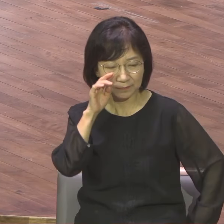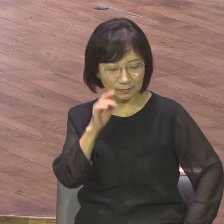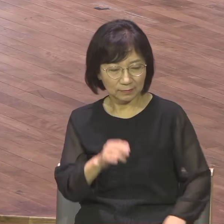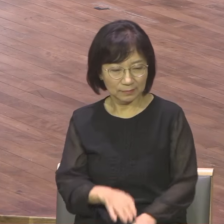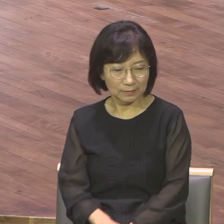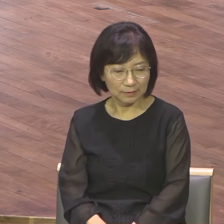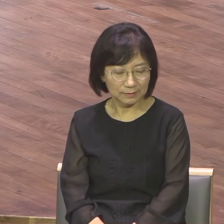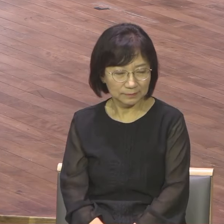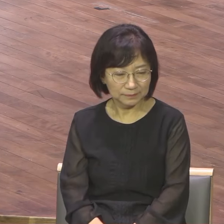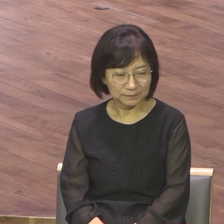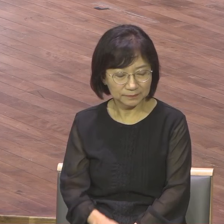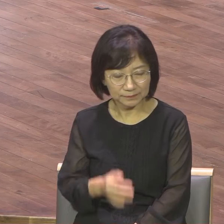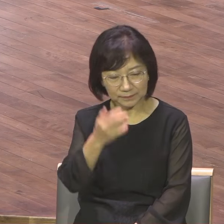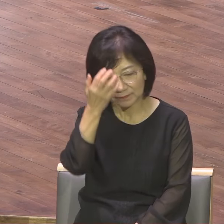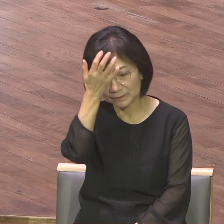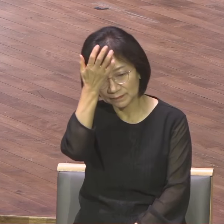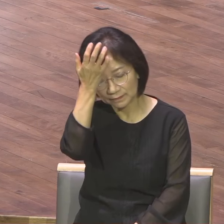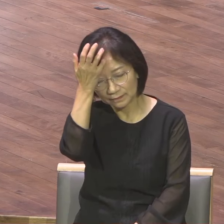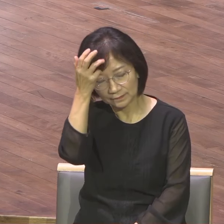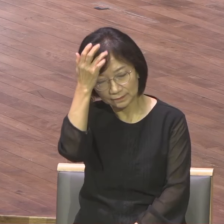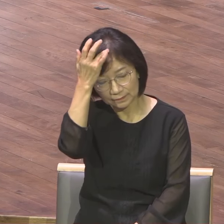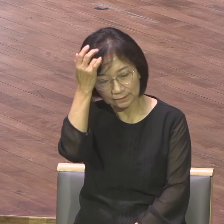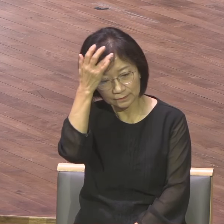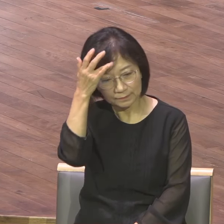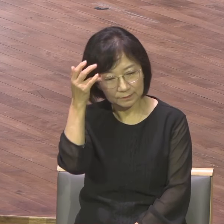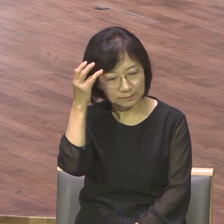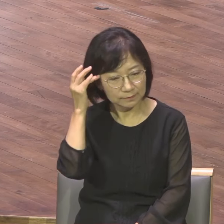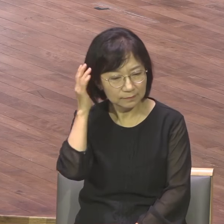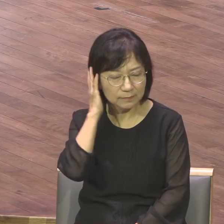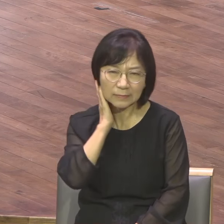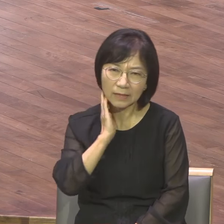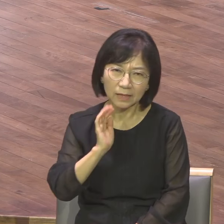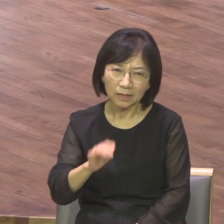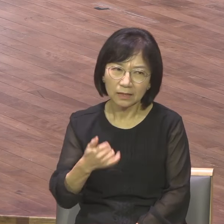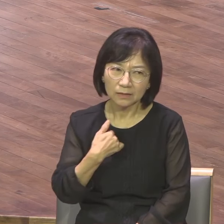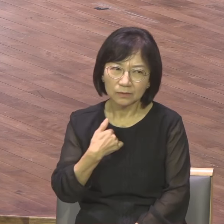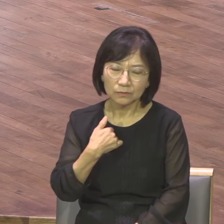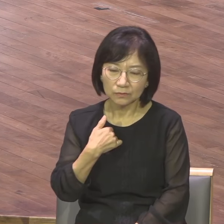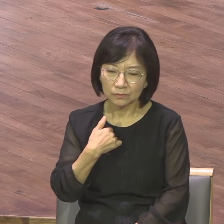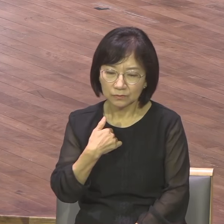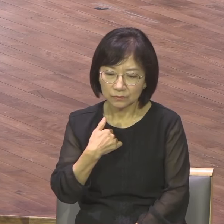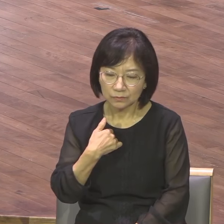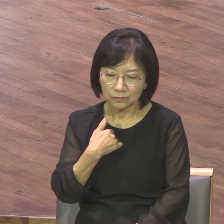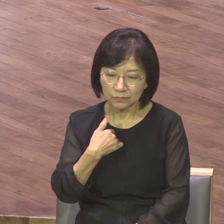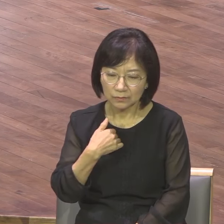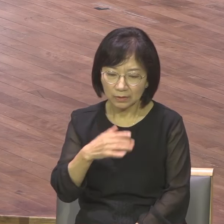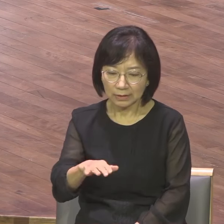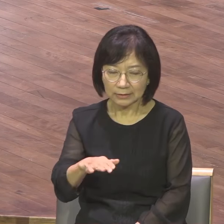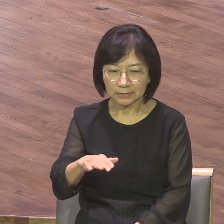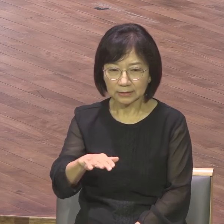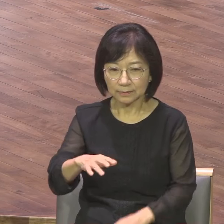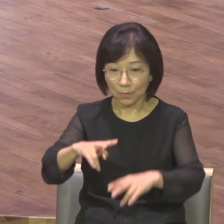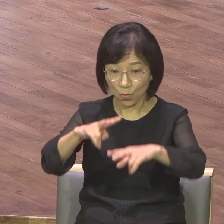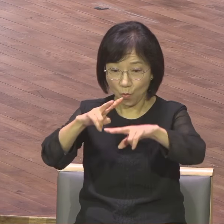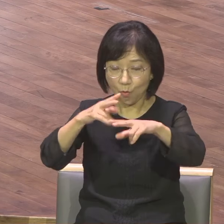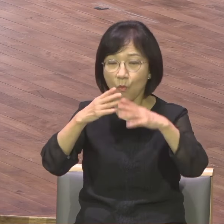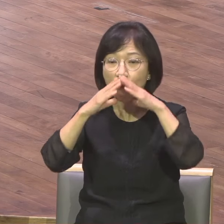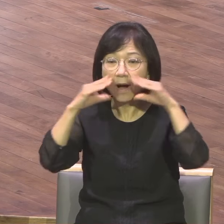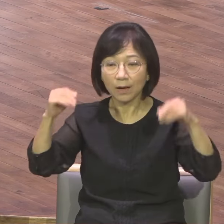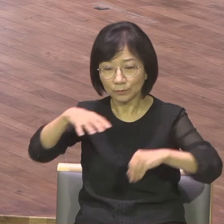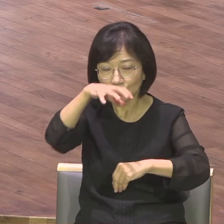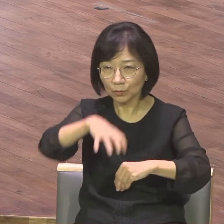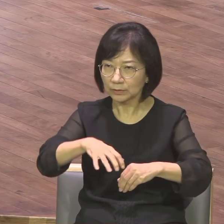이제 올 겁니다. 우리 총회에서 이제 모임할 때 200만 명 그렇게 모이기로. 이